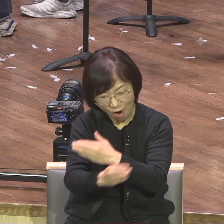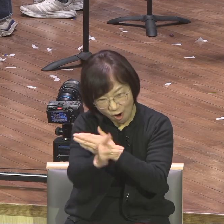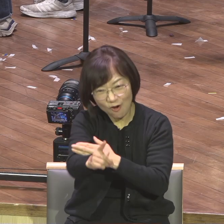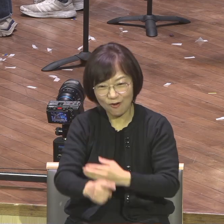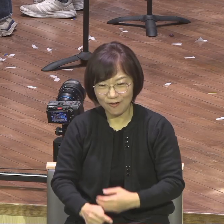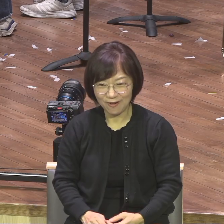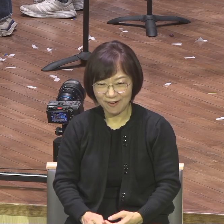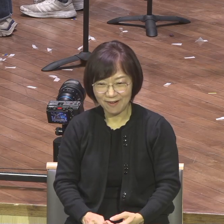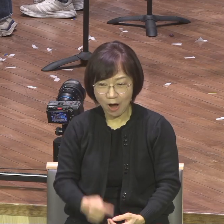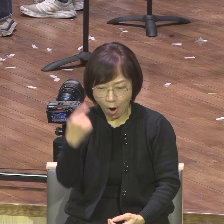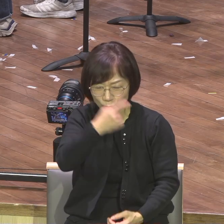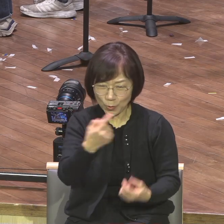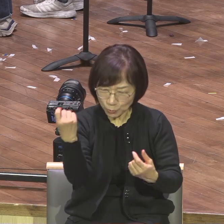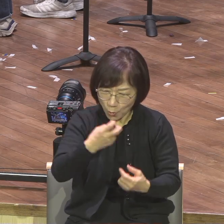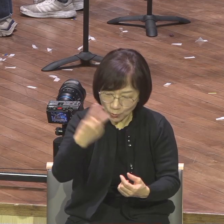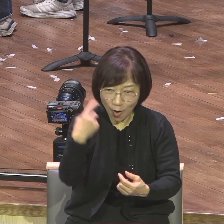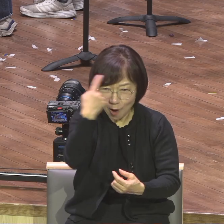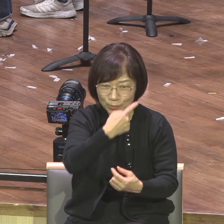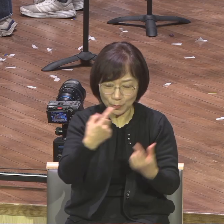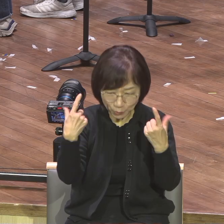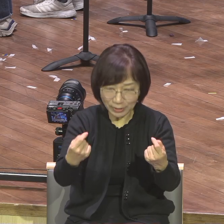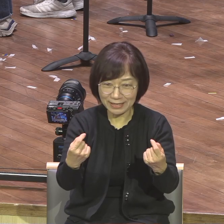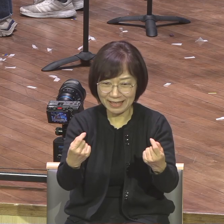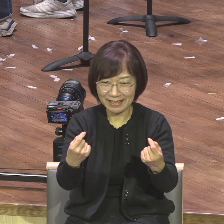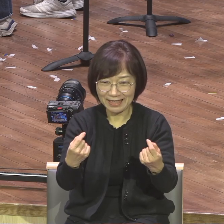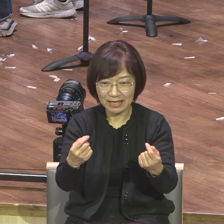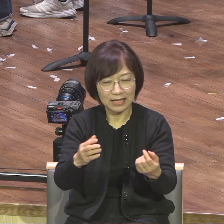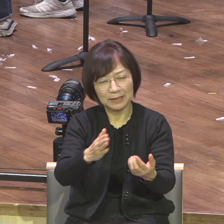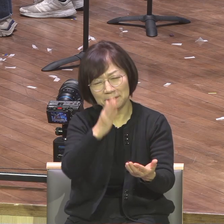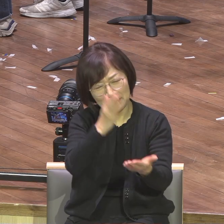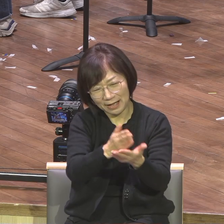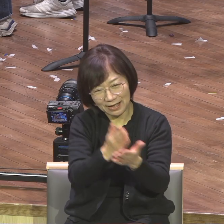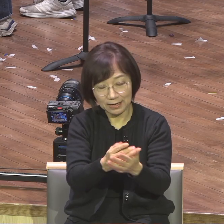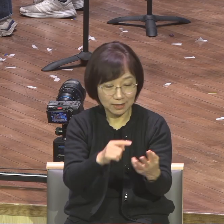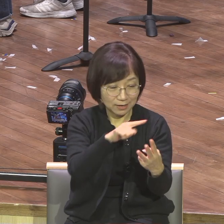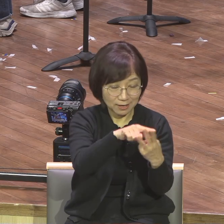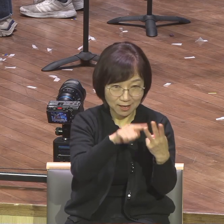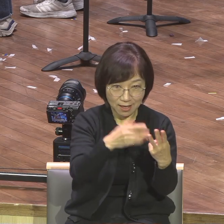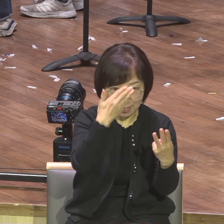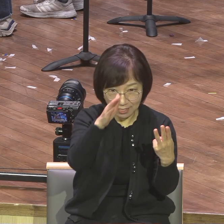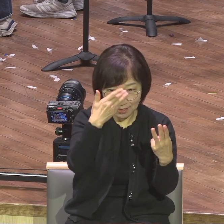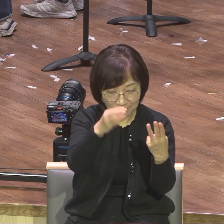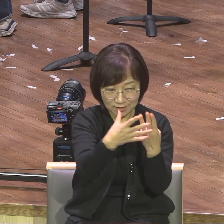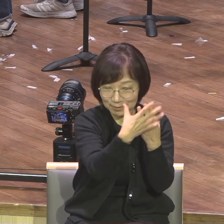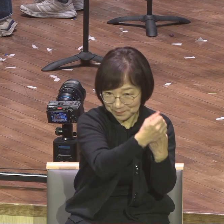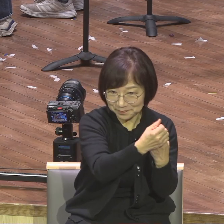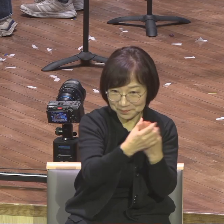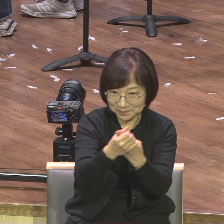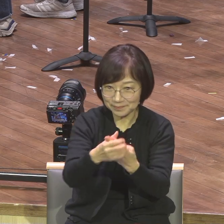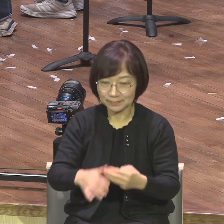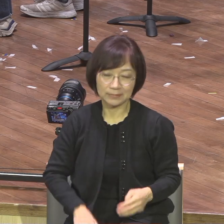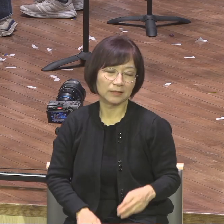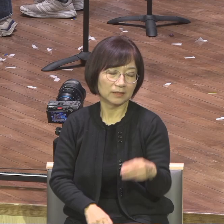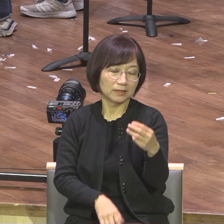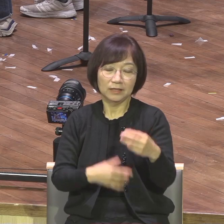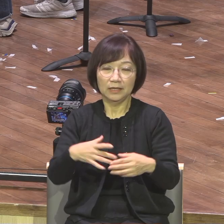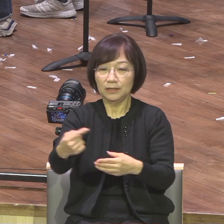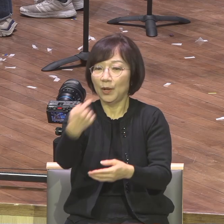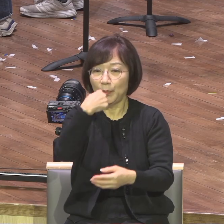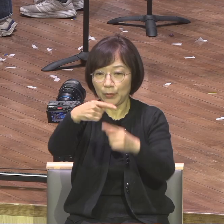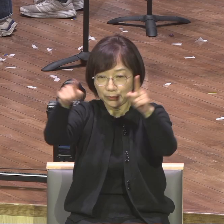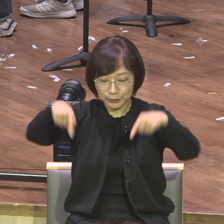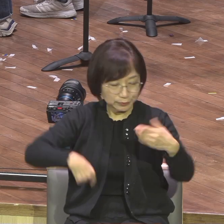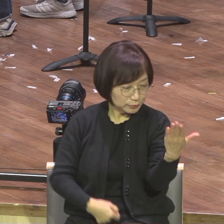지금. 그렇게 하면 안 돼요. 그렇게 하면 안 돼. 내가 보고 웃었어요. 잘한다 잘해. 응?